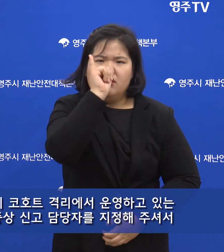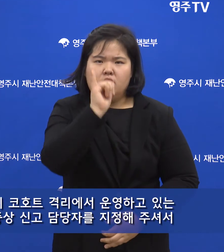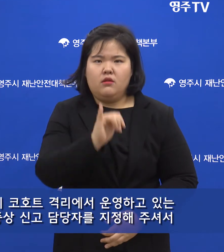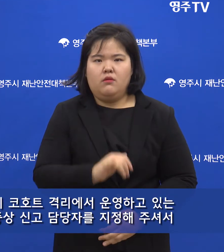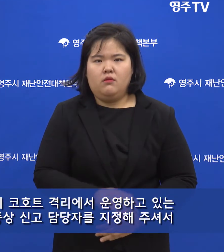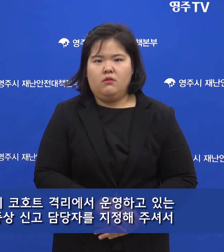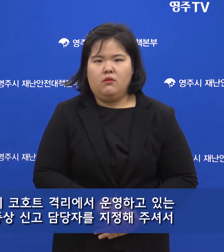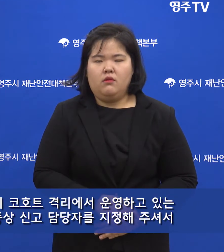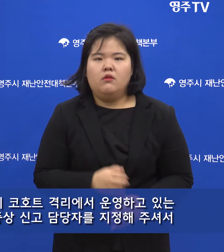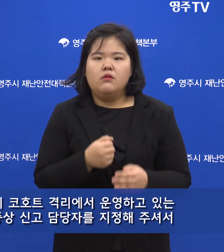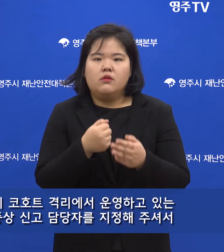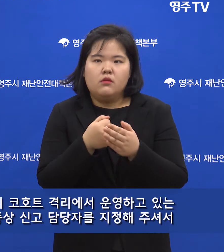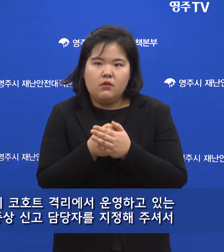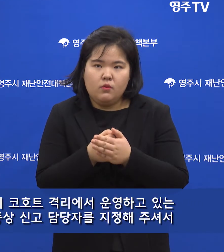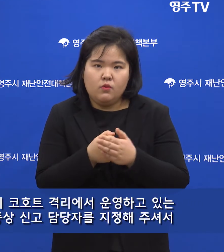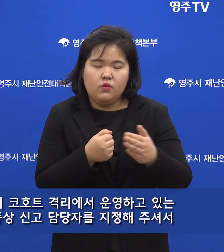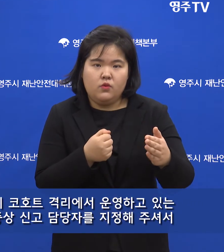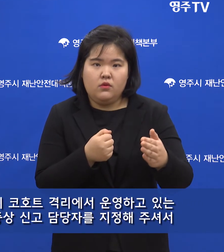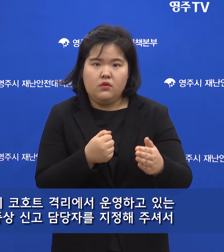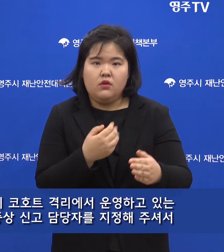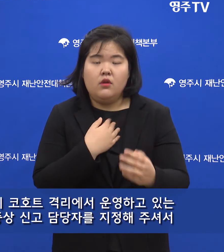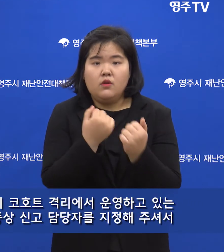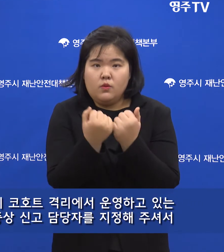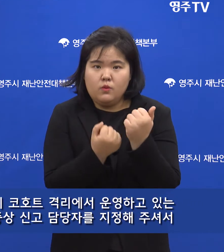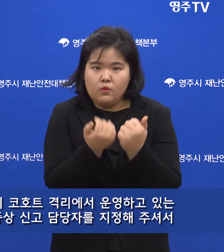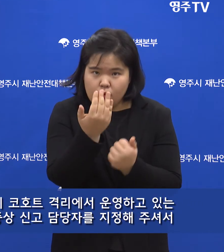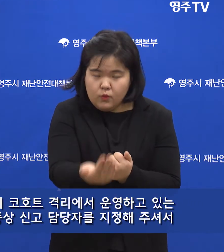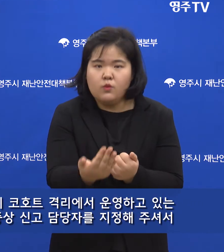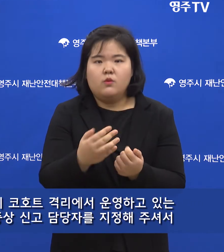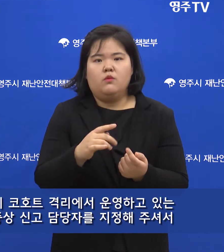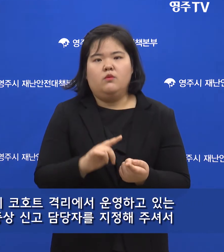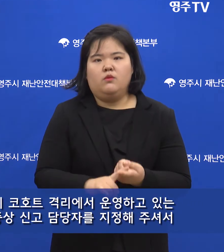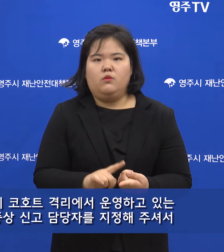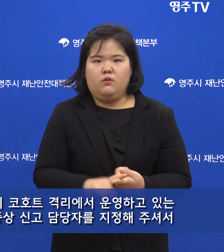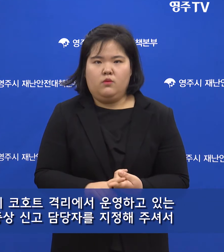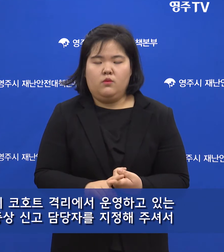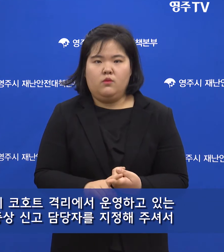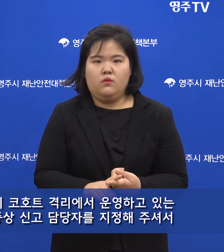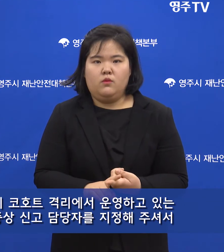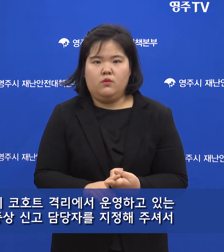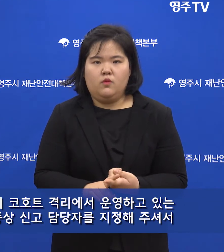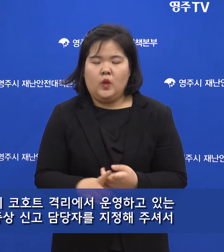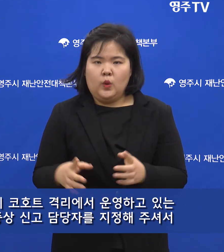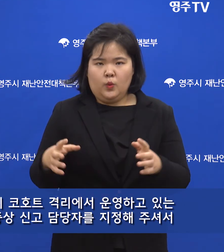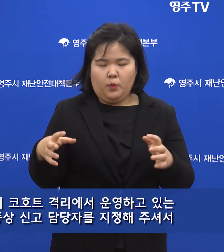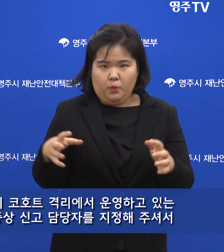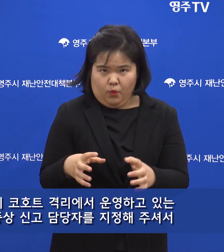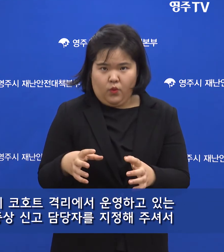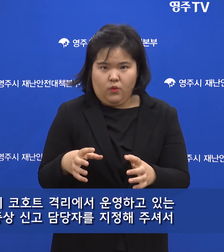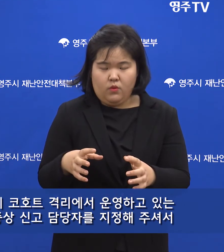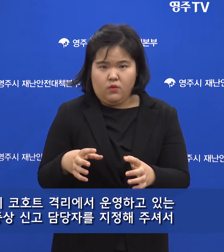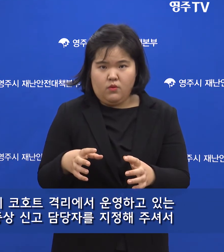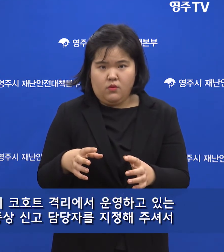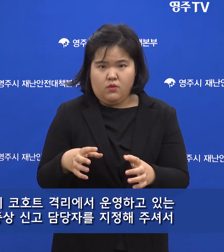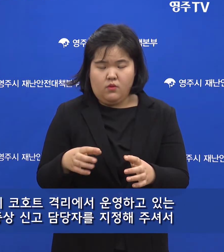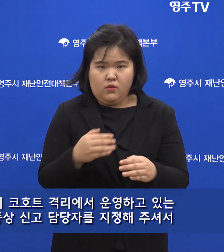따라서 조금 전에 말씀드린 대로 우리 집단 격리에